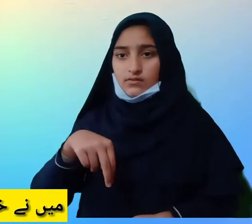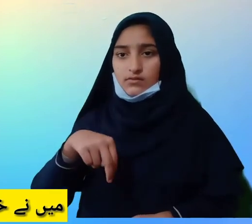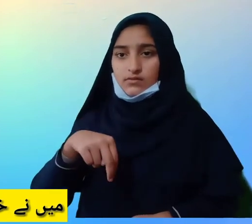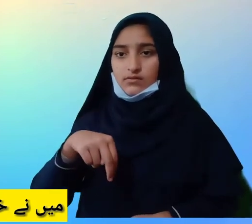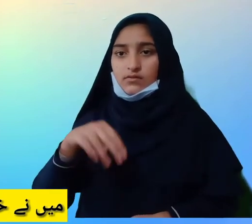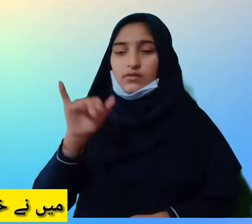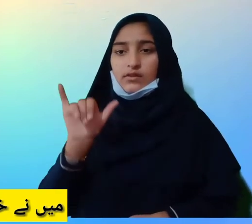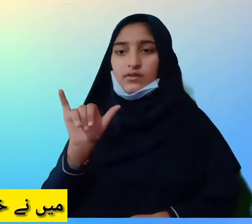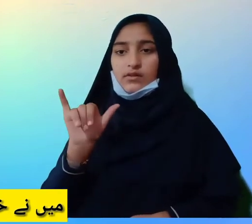ने